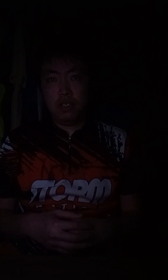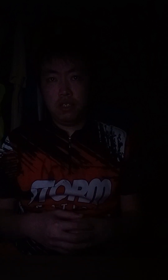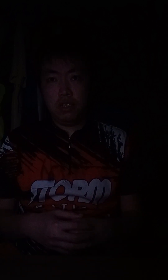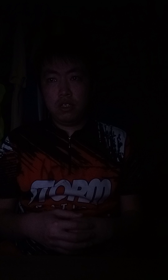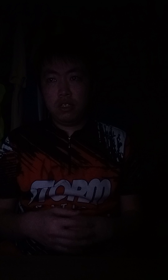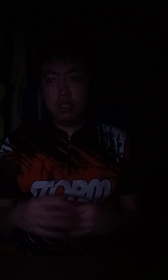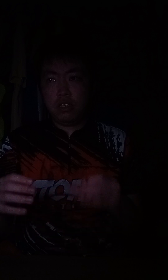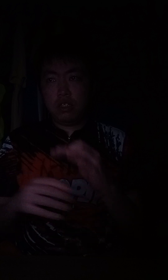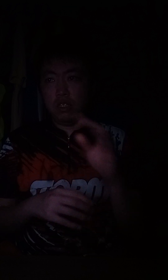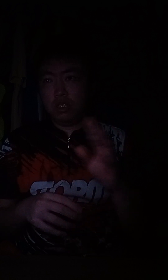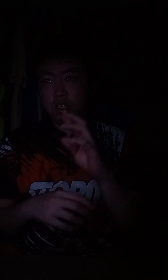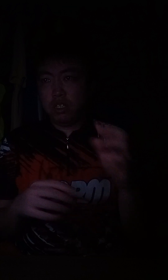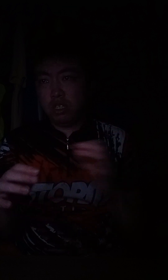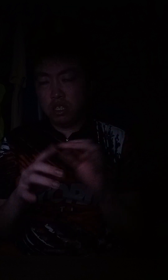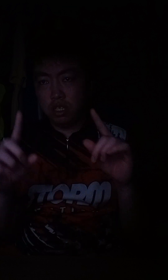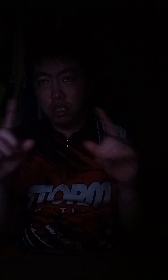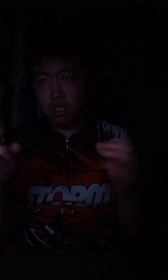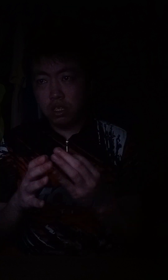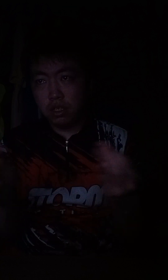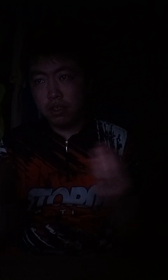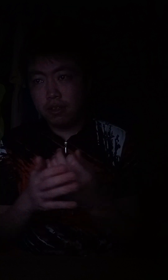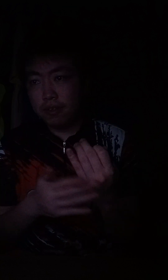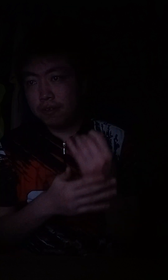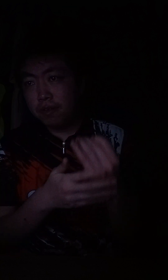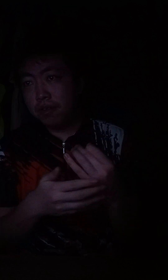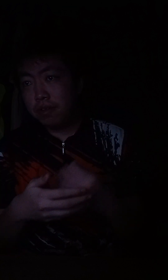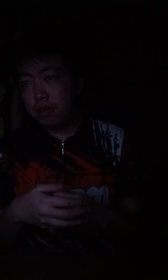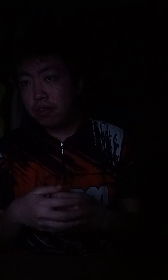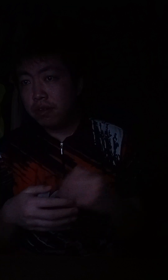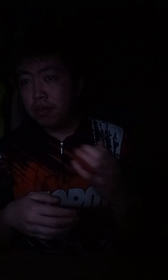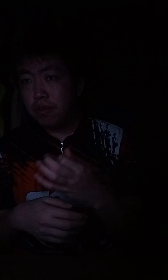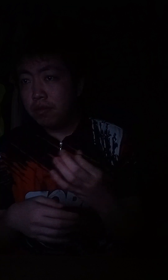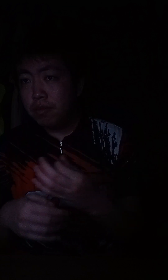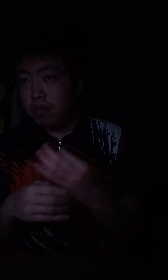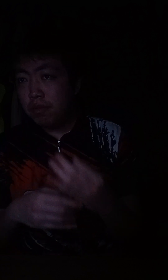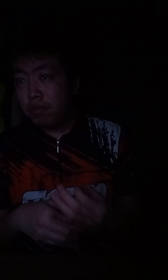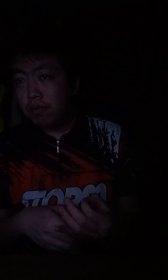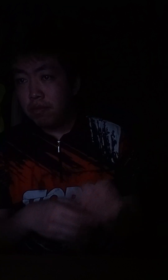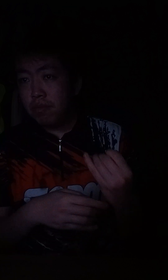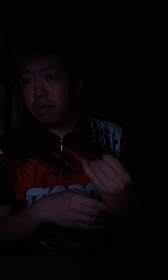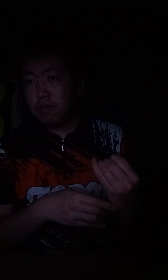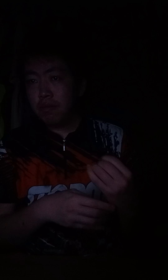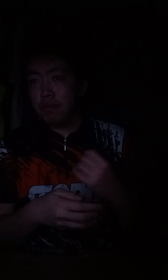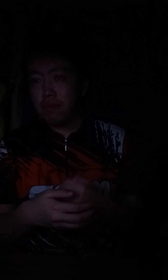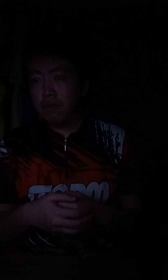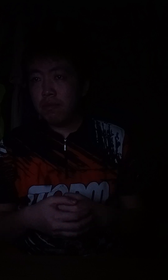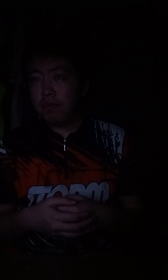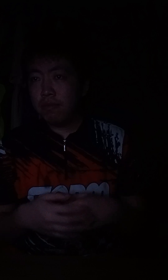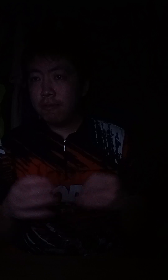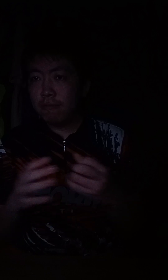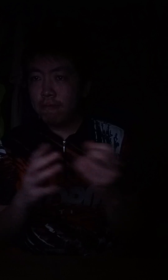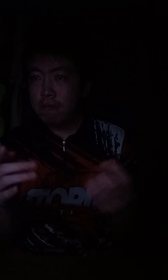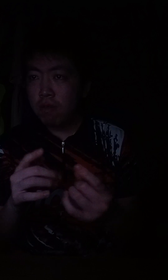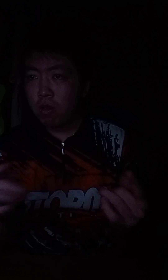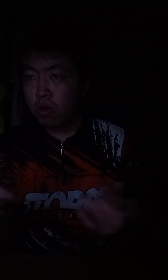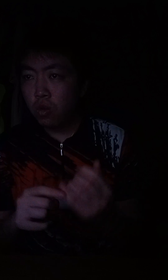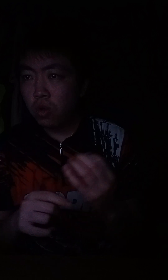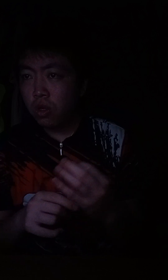공중 화장실에서 불법 촬영이 자주 발생하면서 이용자들이 불안해하고 있는데요. 경찰과 지자체가 공중 화장실